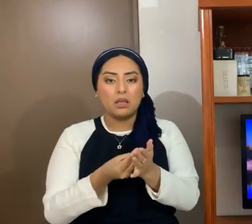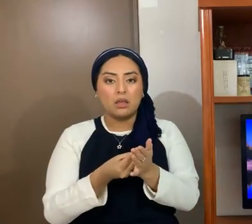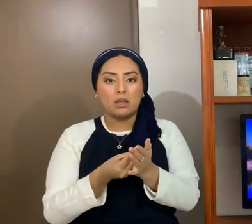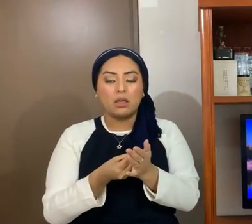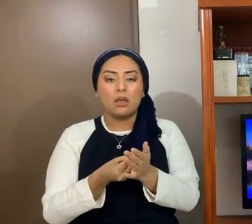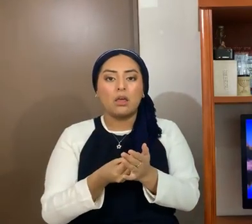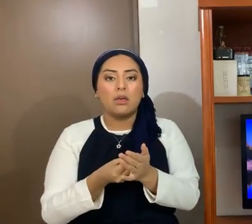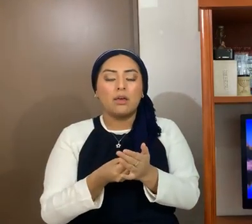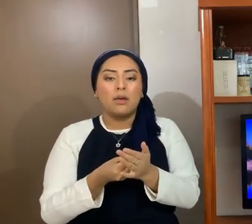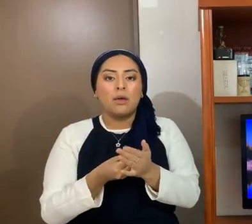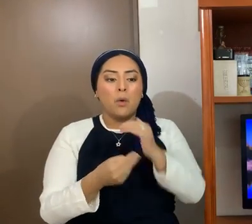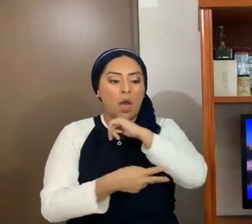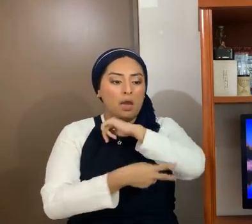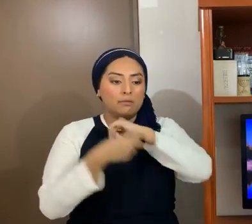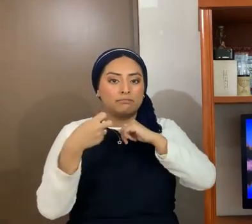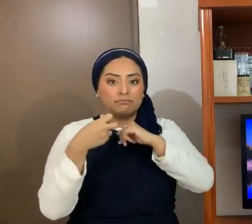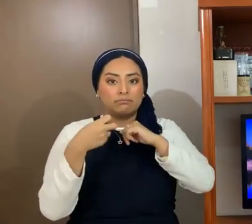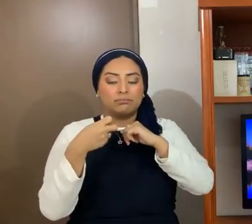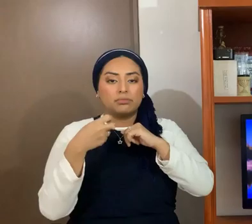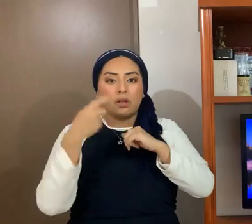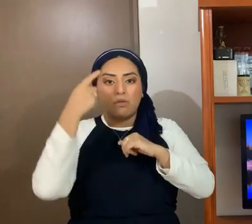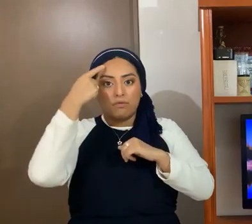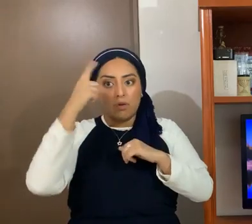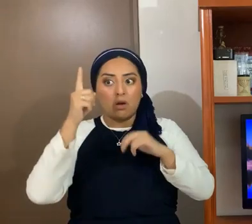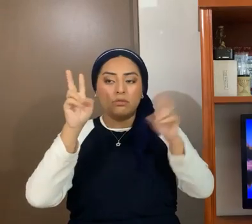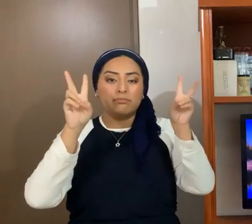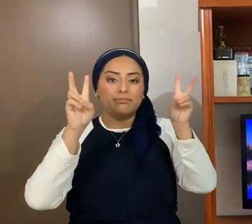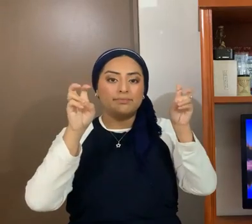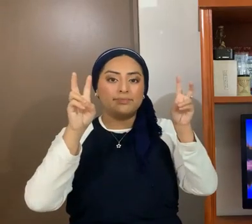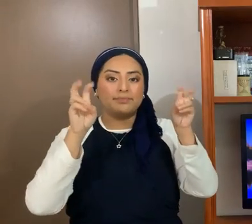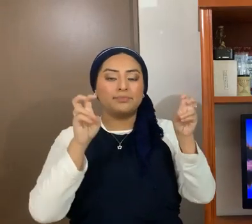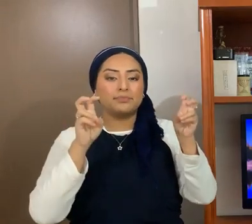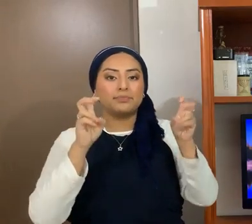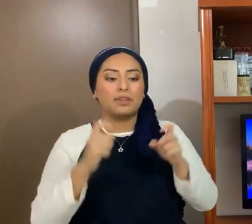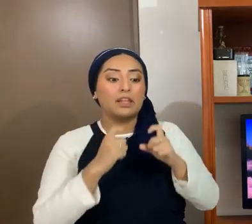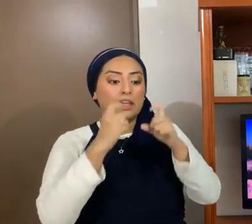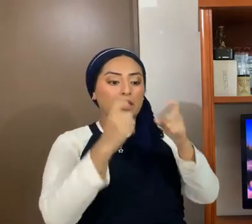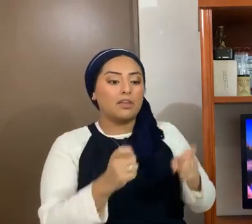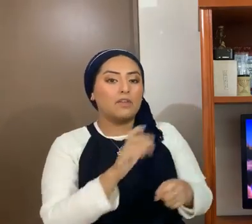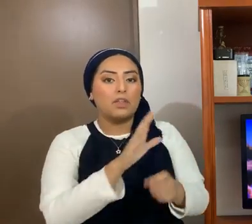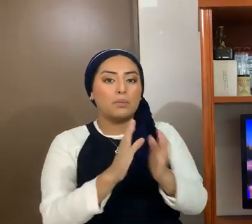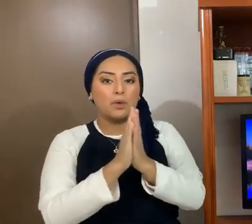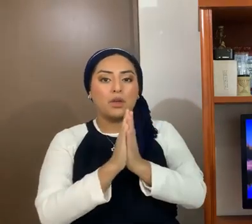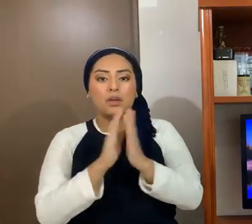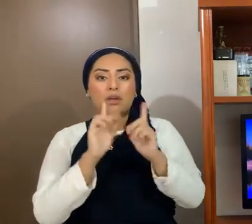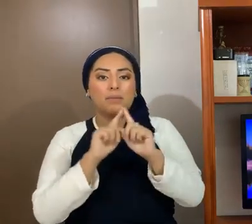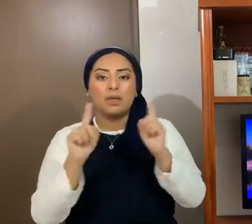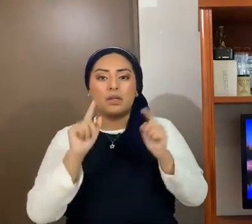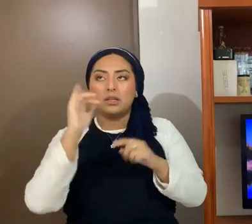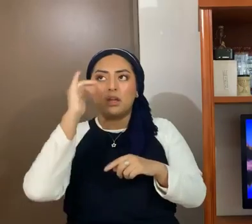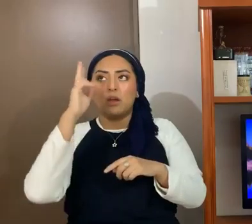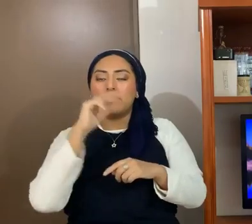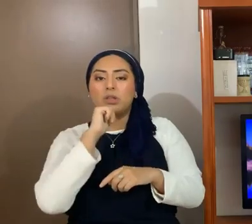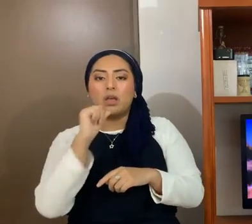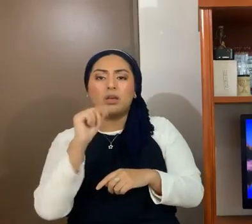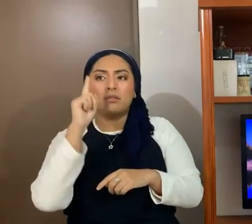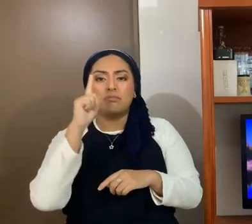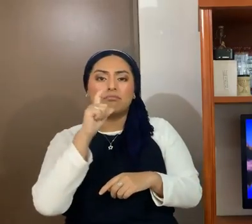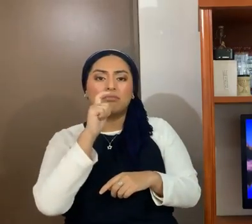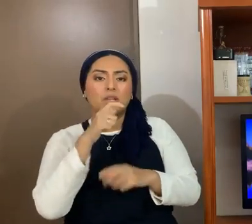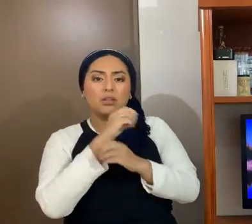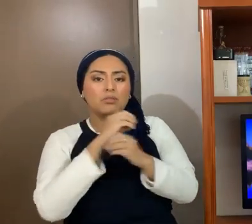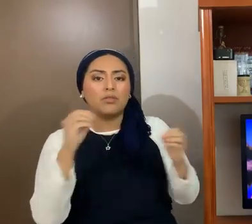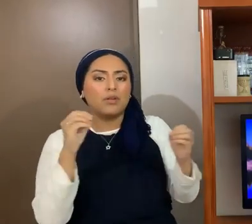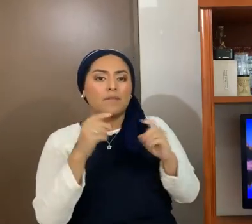gente, buscan sacarle algo para, entre comillas, conceder sus peticiones. Pero Yahweh no es así, Él no